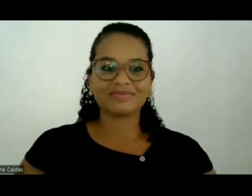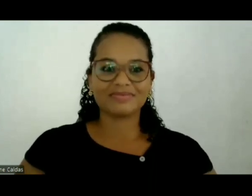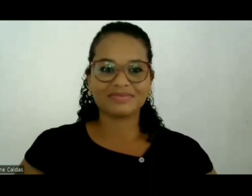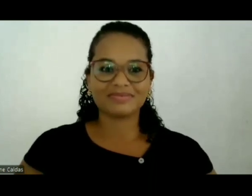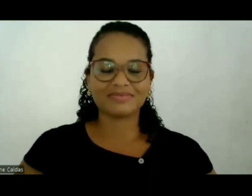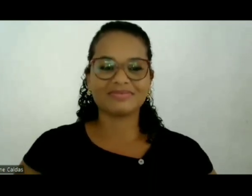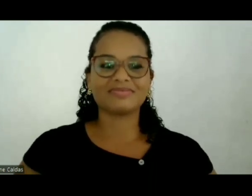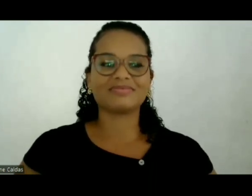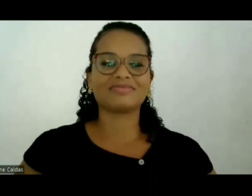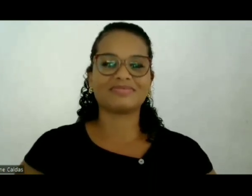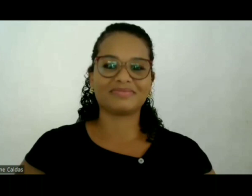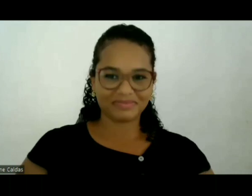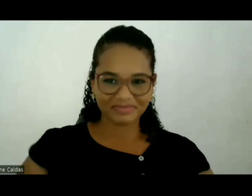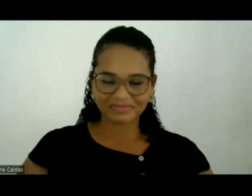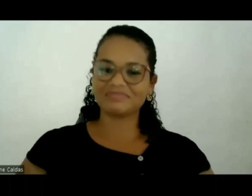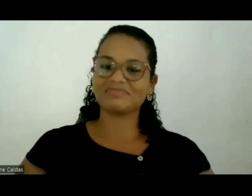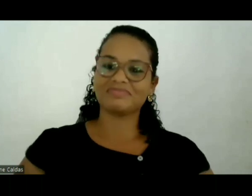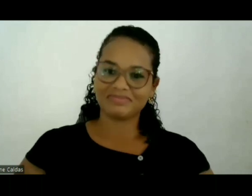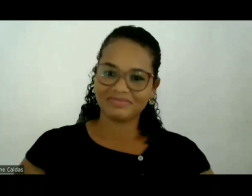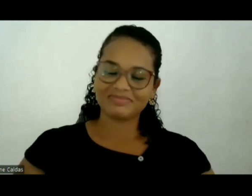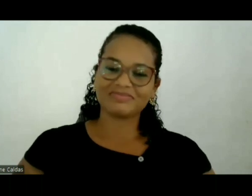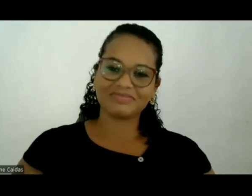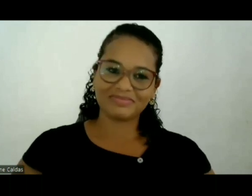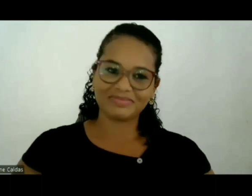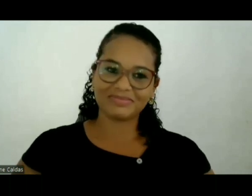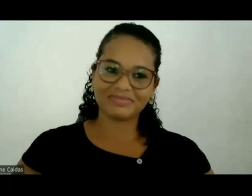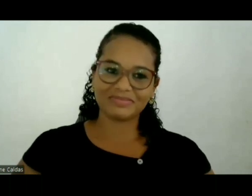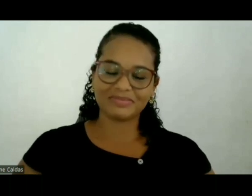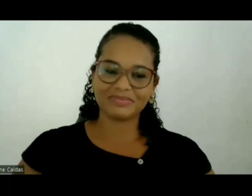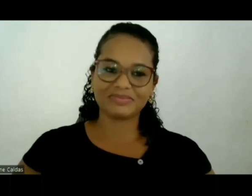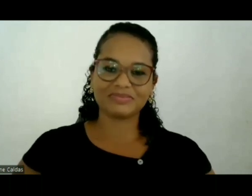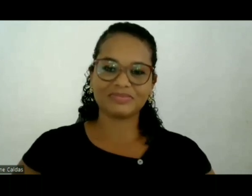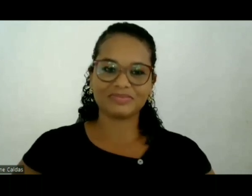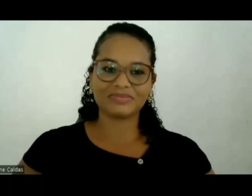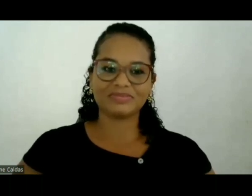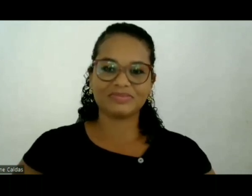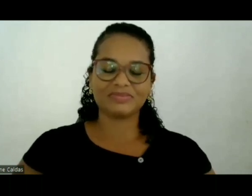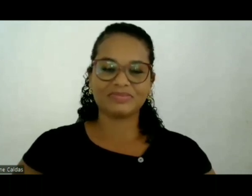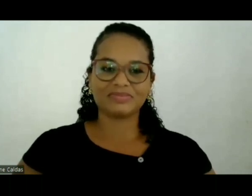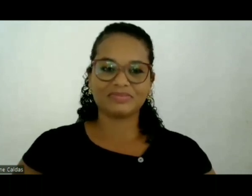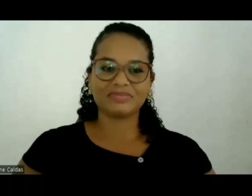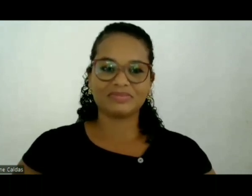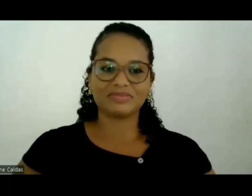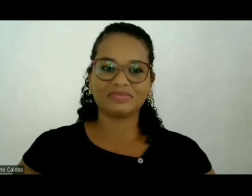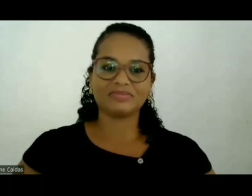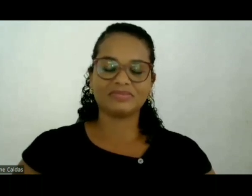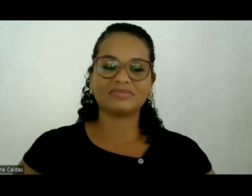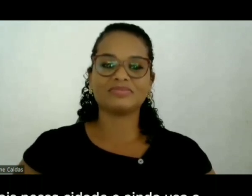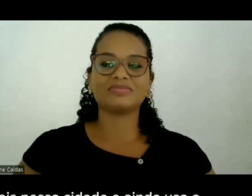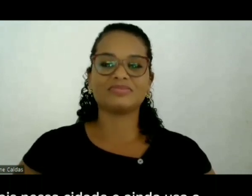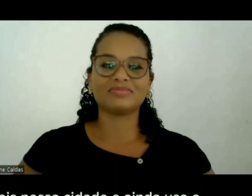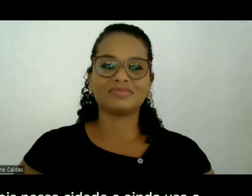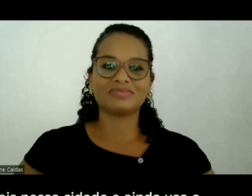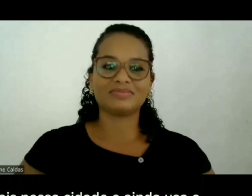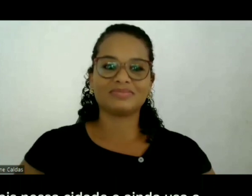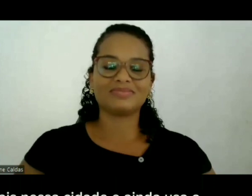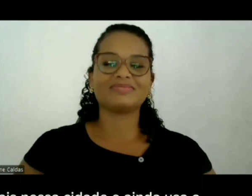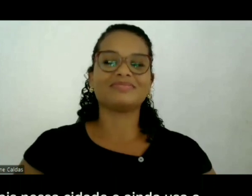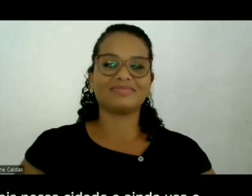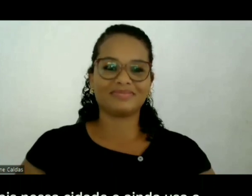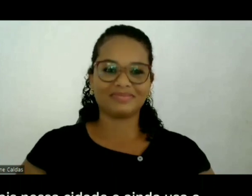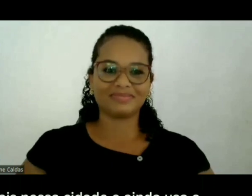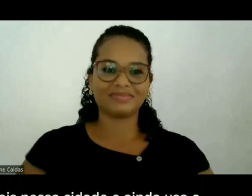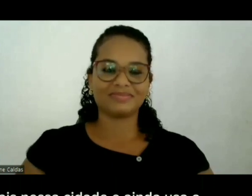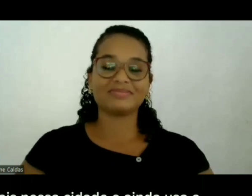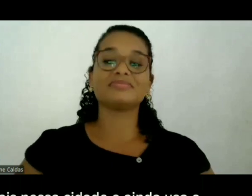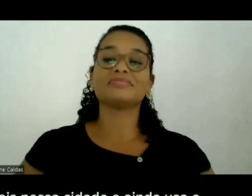gente nem sequer conhecia essa palavra, né? Mas com a convivência com a comunidade, a gente entendeu o que significava e hoje até a gente não